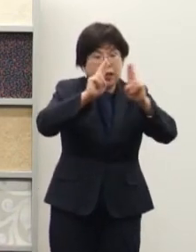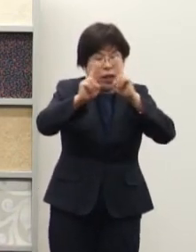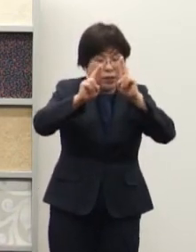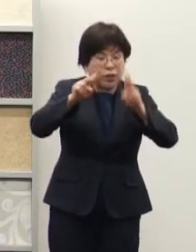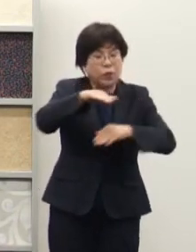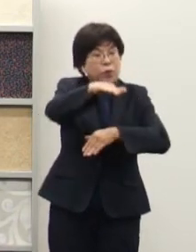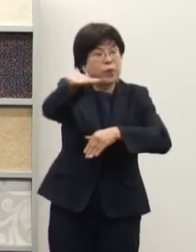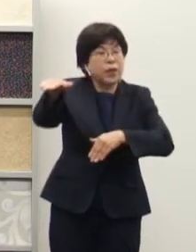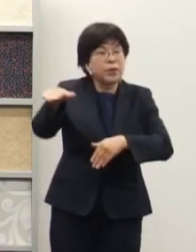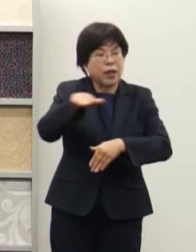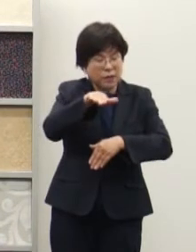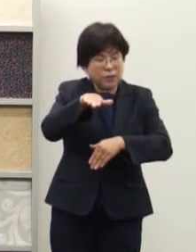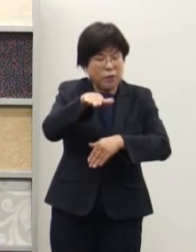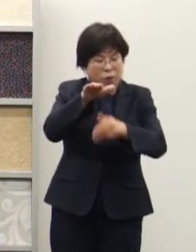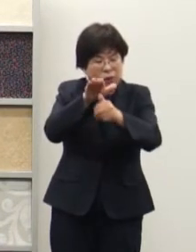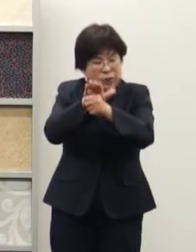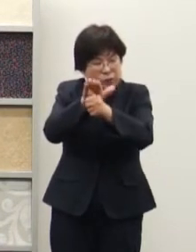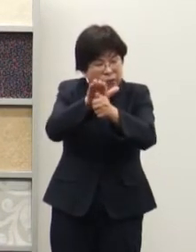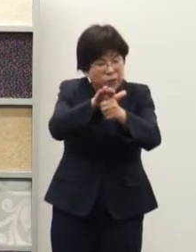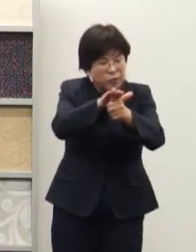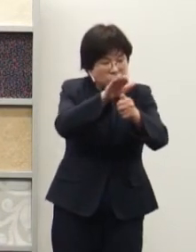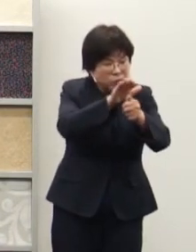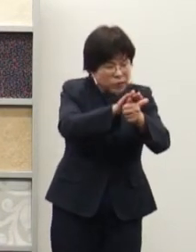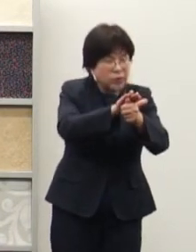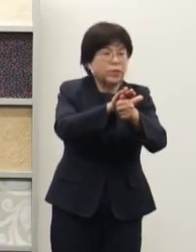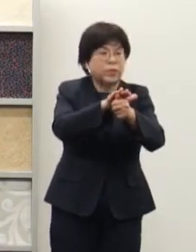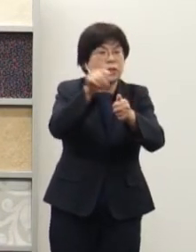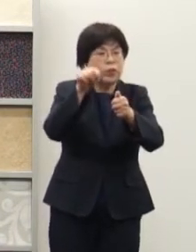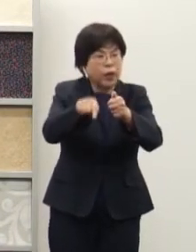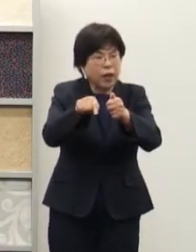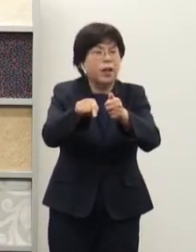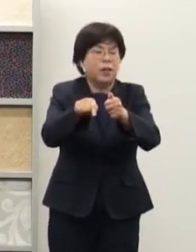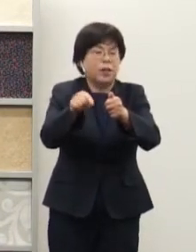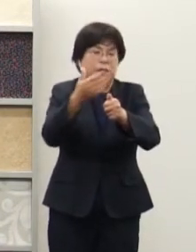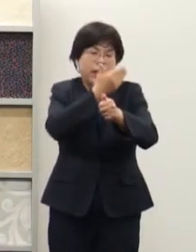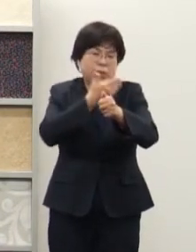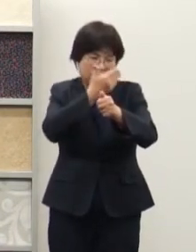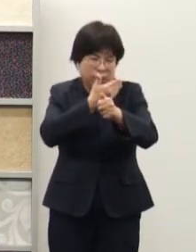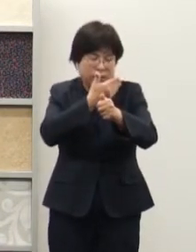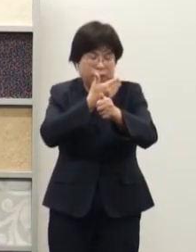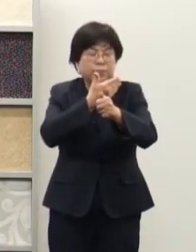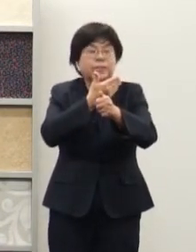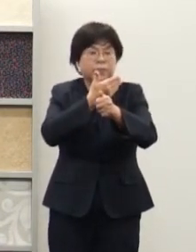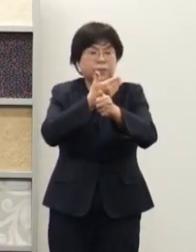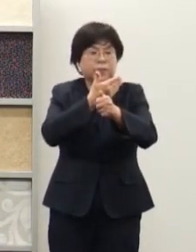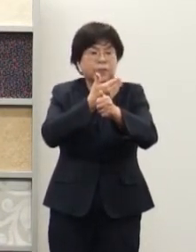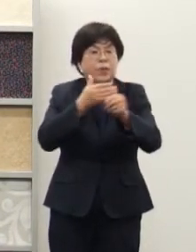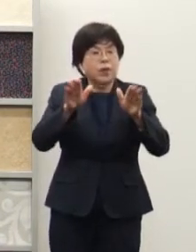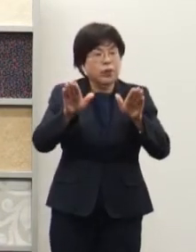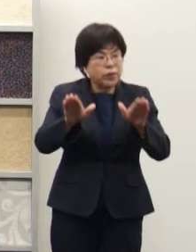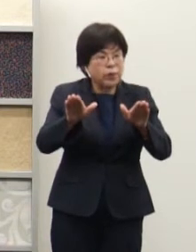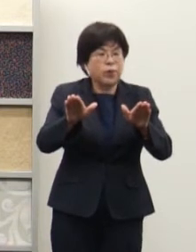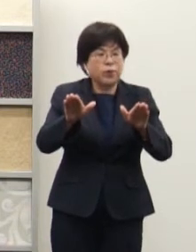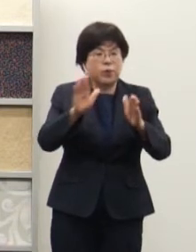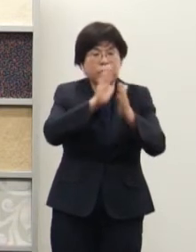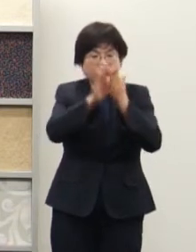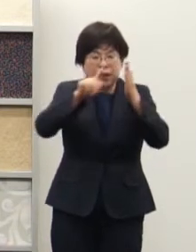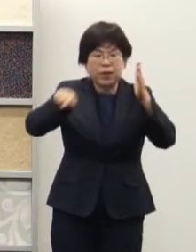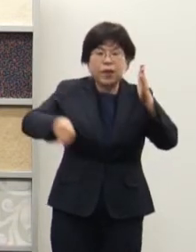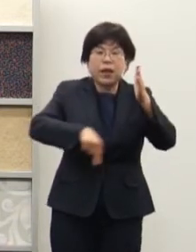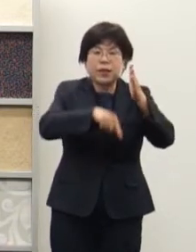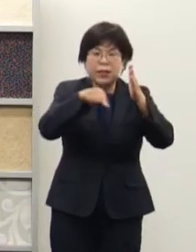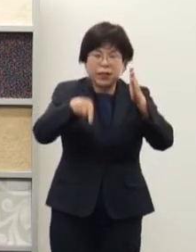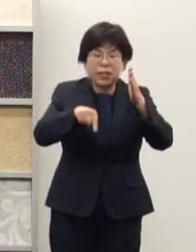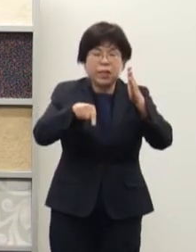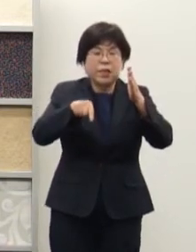に対する、救済、が喫緊の課題、となっております。そこで本日、県内に本店を置き